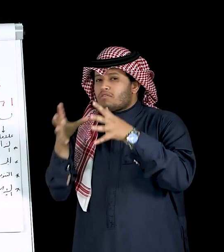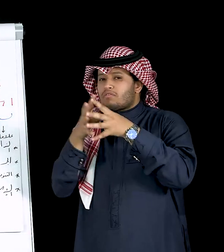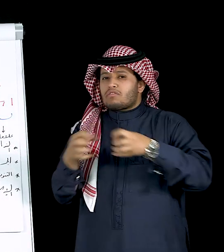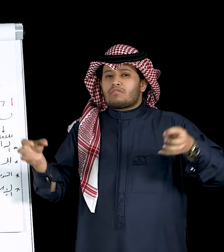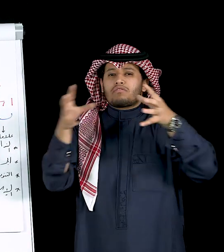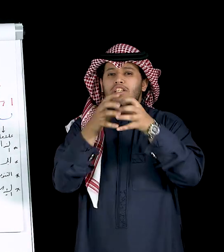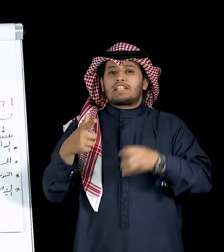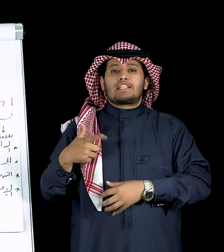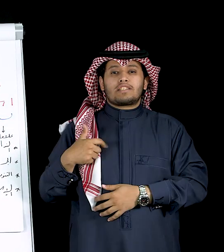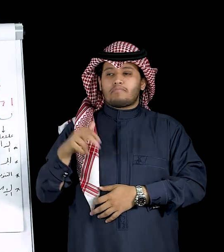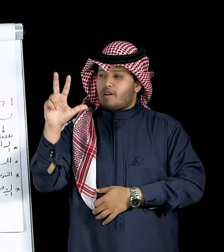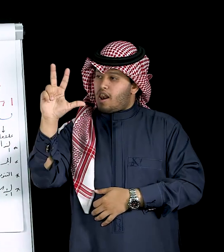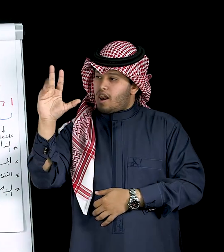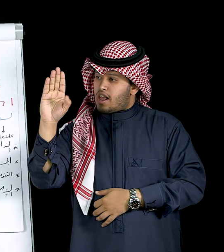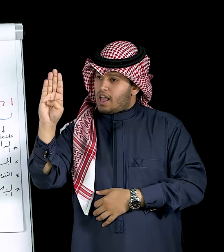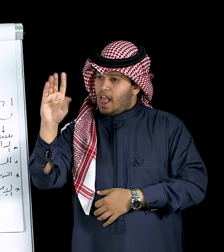تعريف الكلمة،